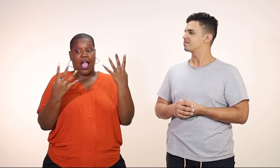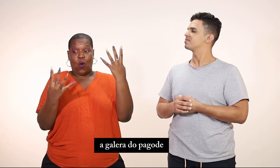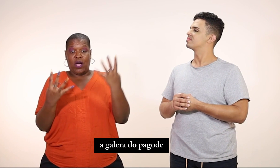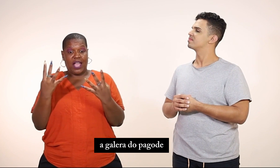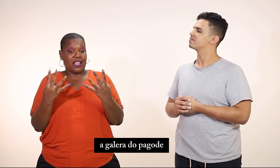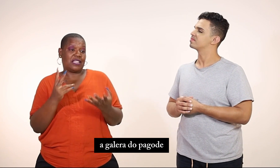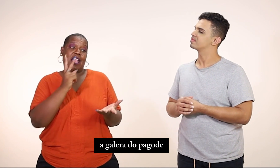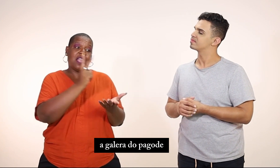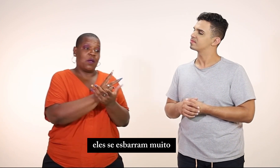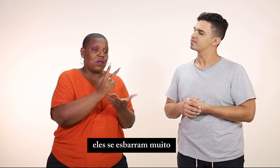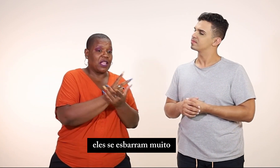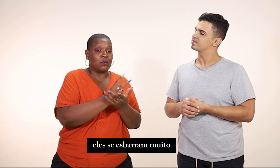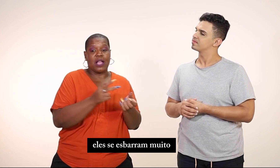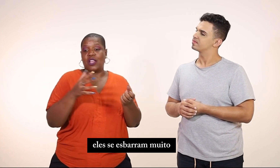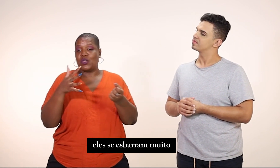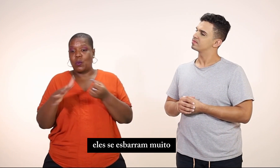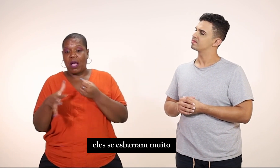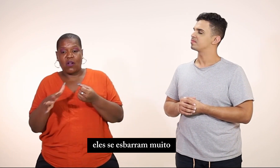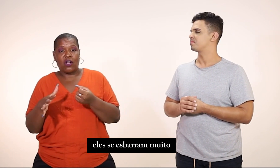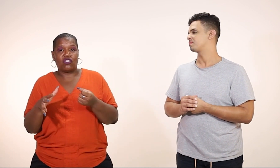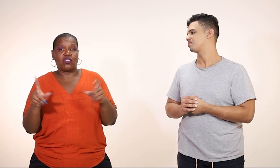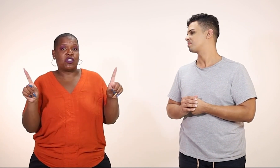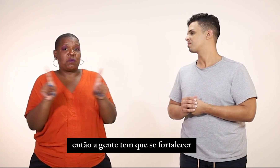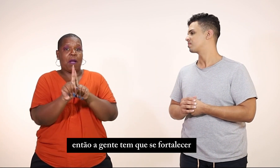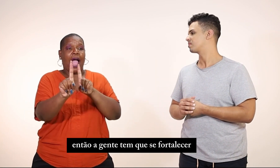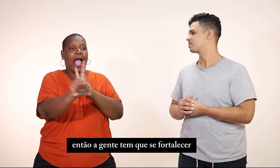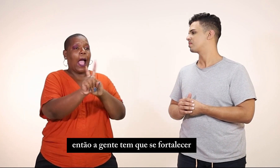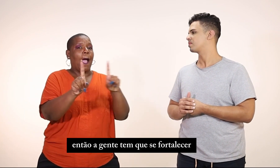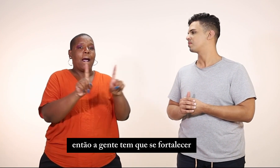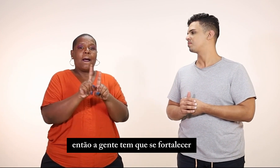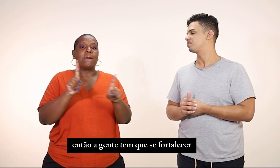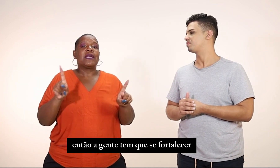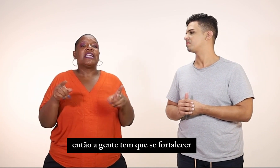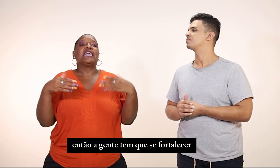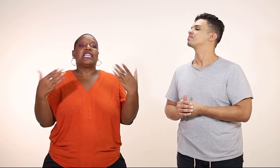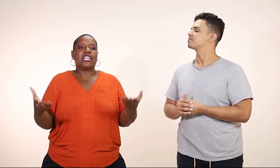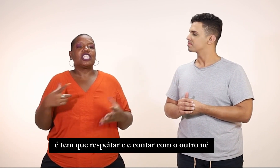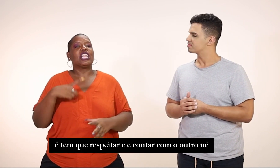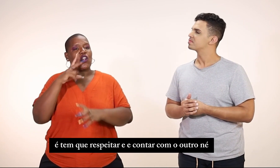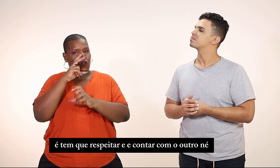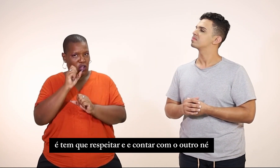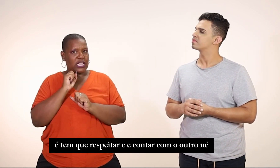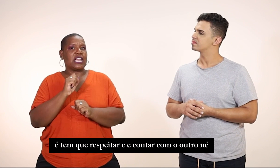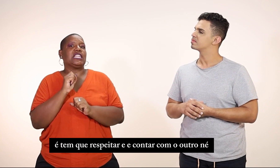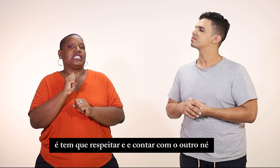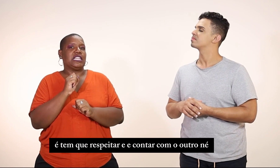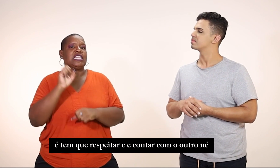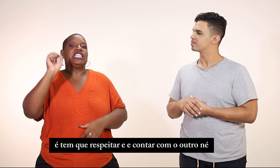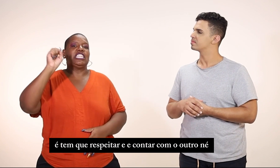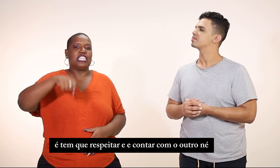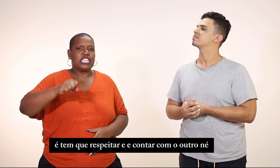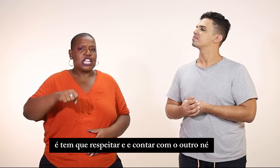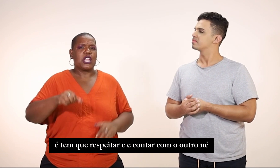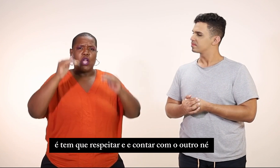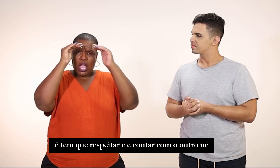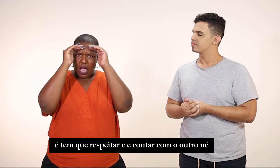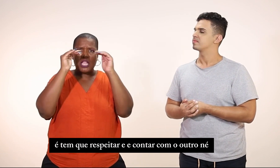galera do pagode, eles se esbarram muito. Então a gente tem que se fortalecer, tem que respeitar